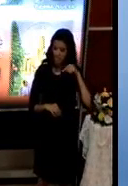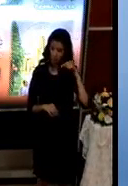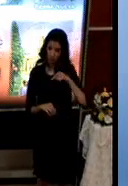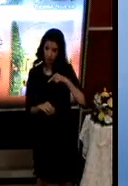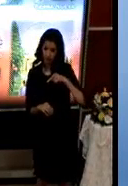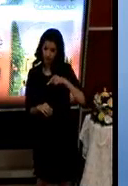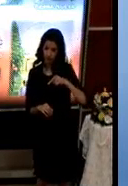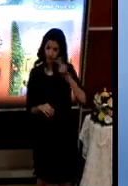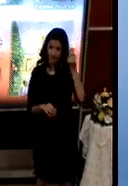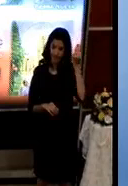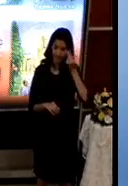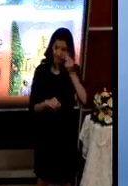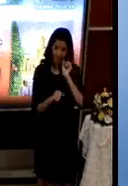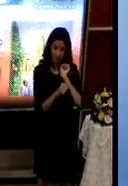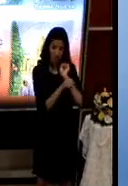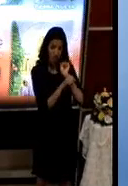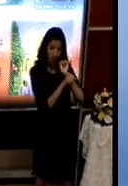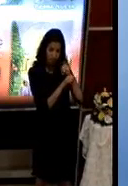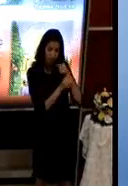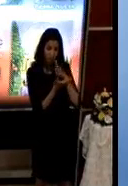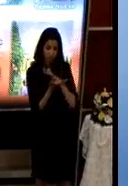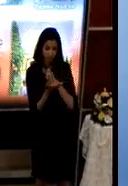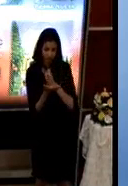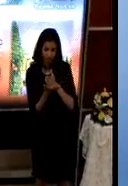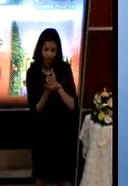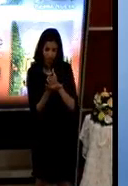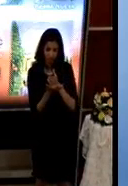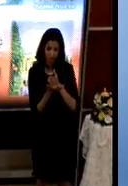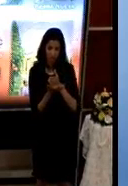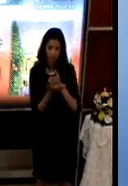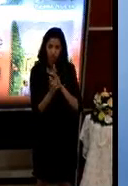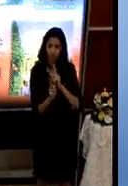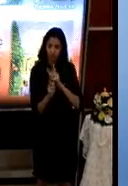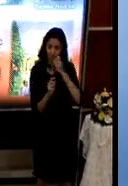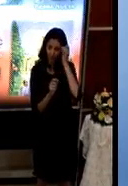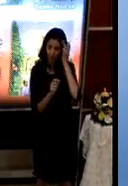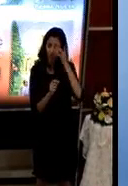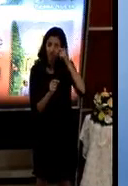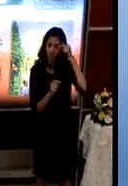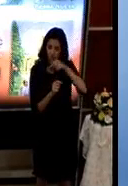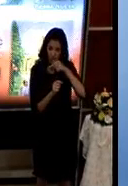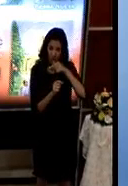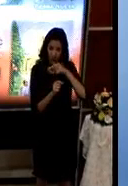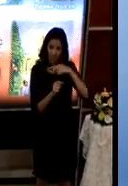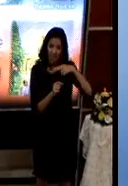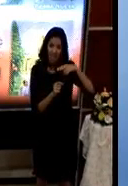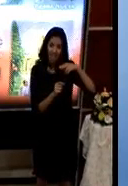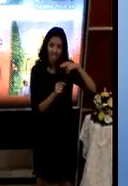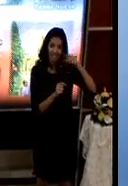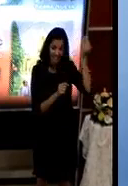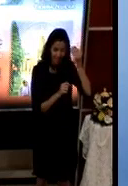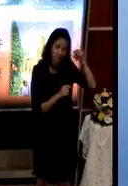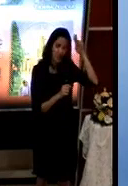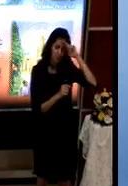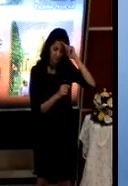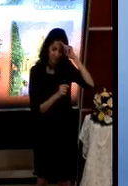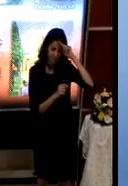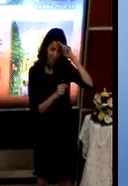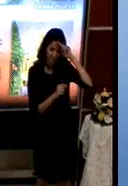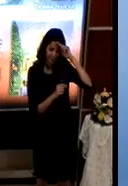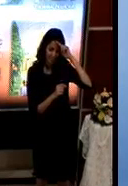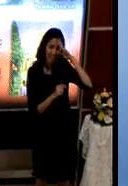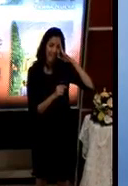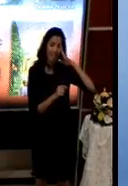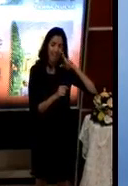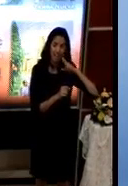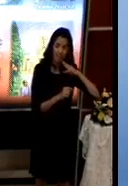tu voluntad en mi día santo, y lo llamaras delicia, santo, glorioso de Jehová, y lo